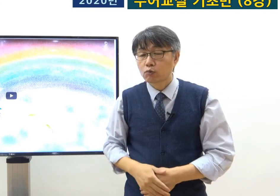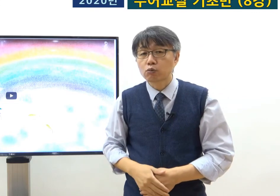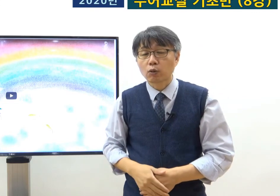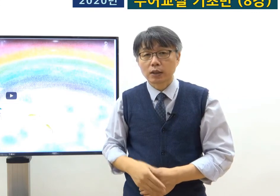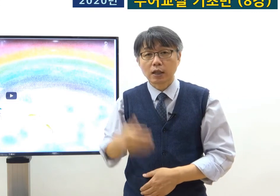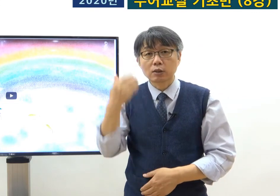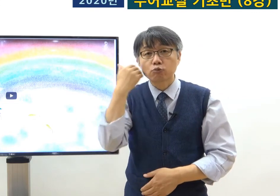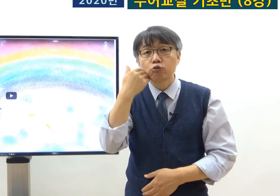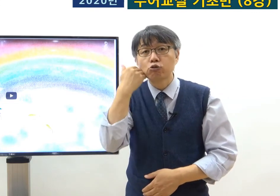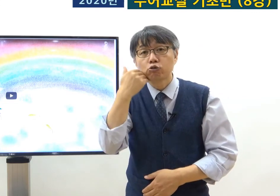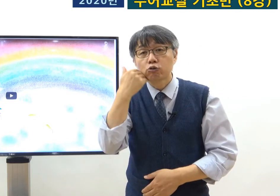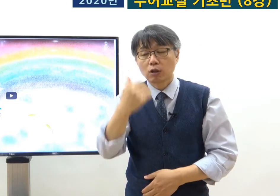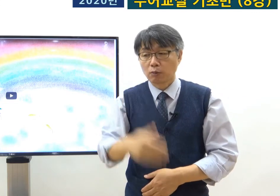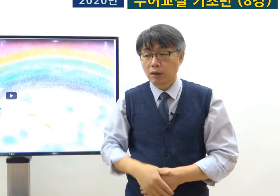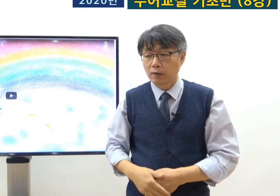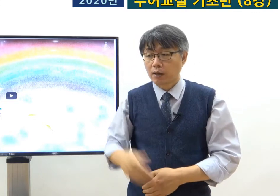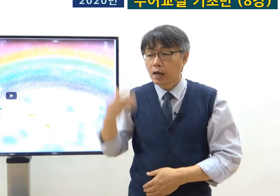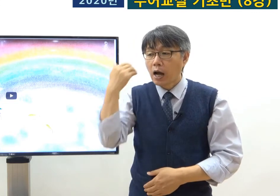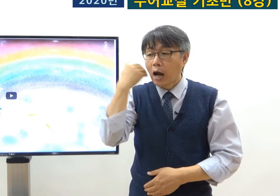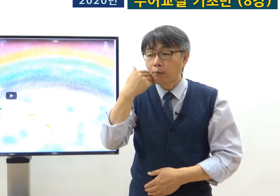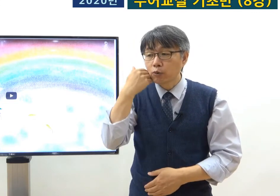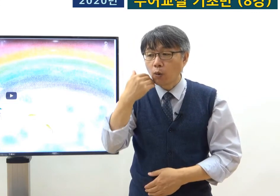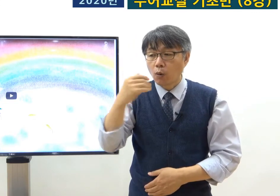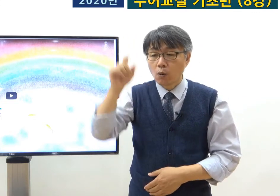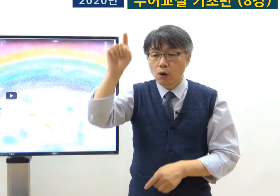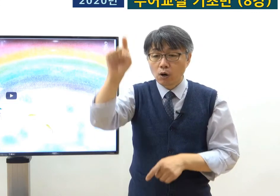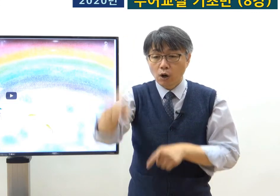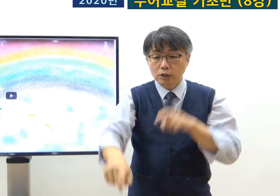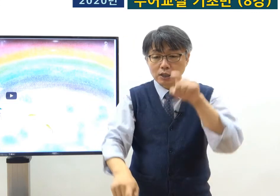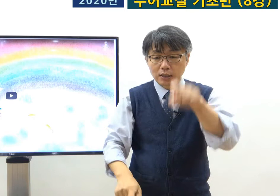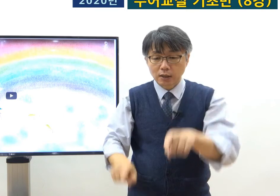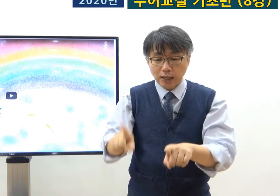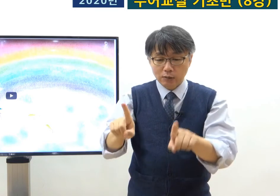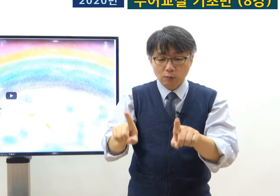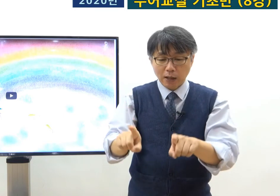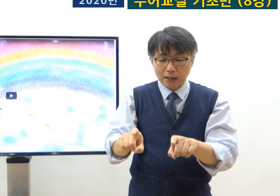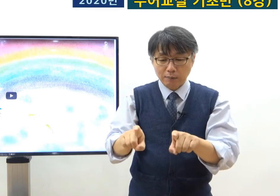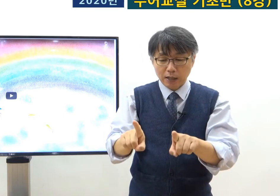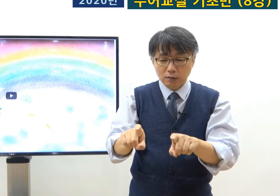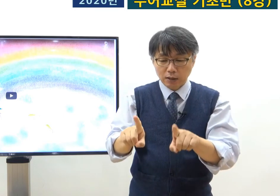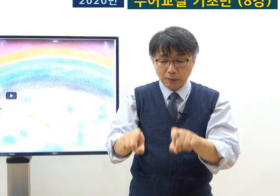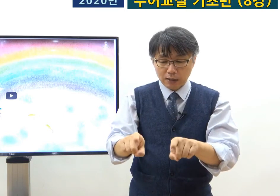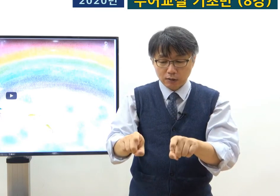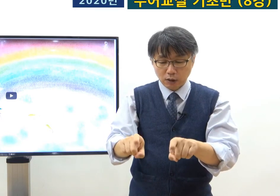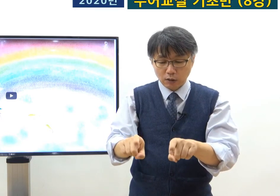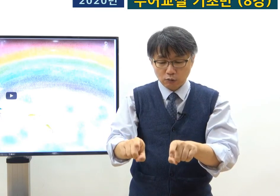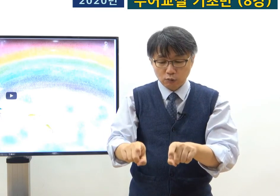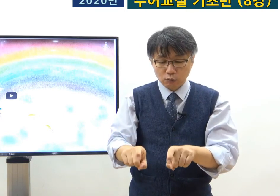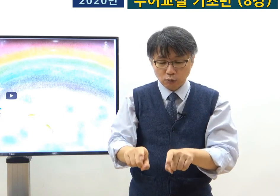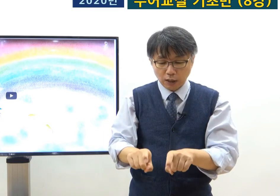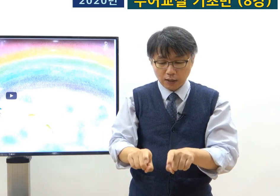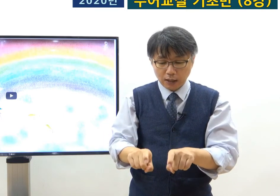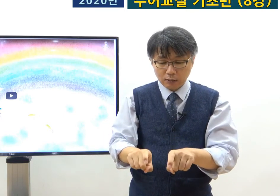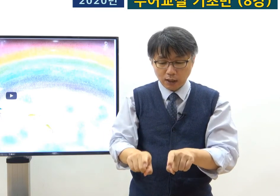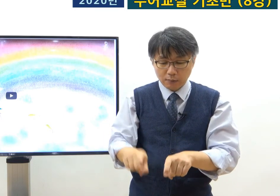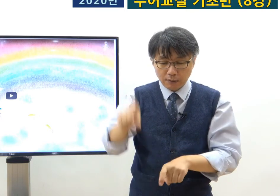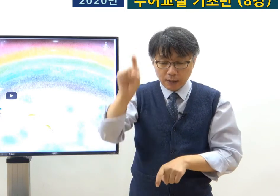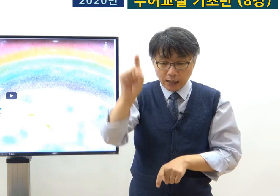누구도 이렇게 여기서 누구라고 해야 되나? 아무도 걷지. 자, 발을 이렇게 한다고 생각하면